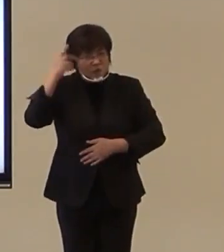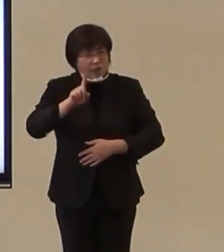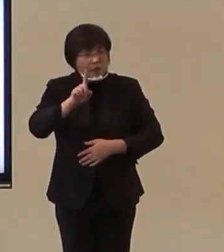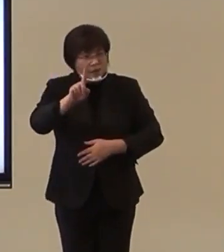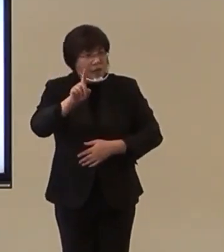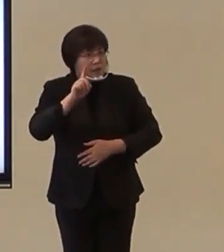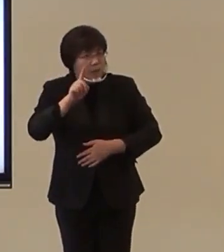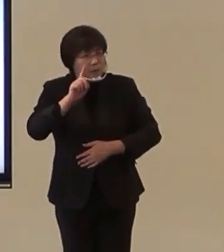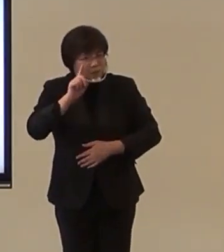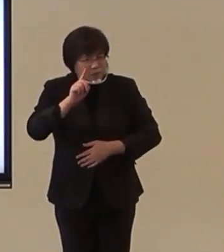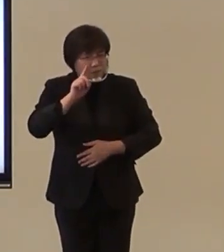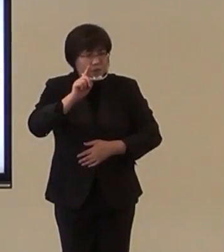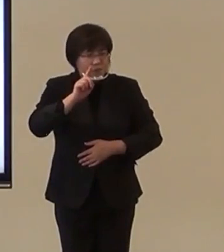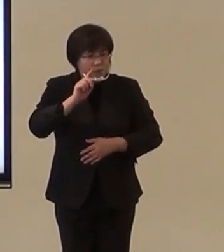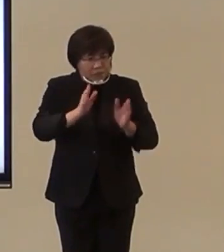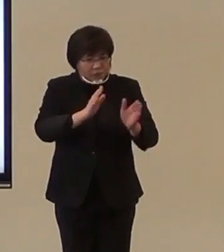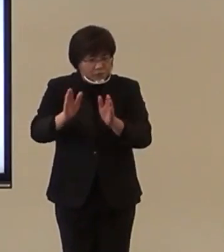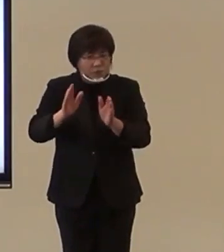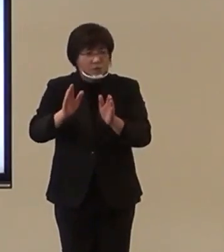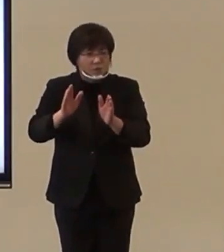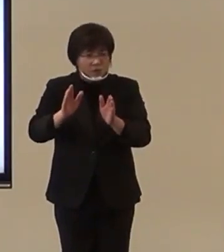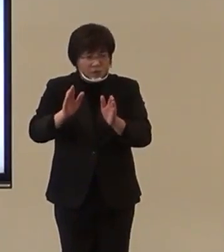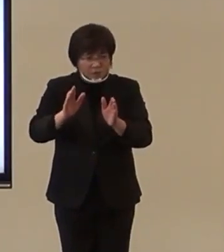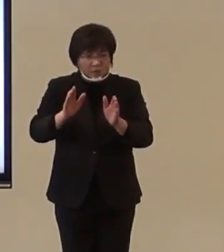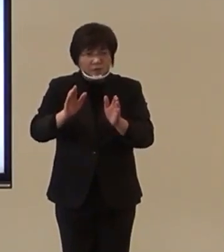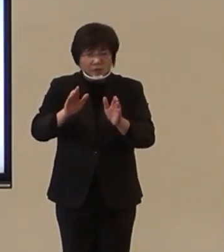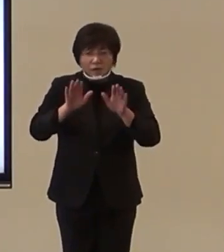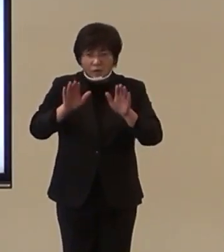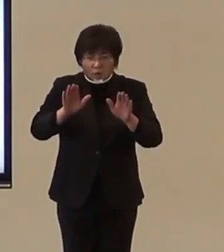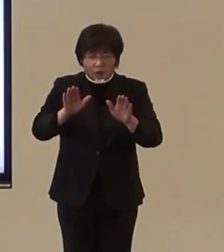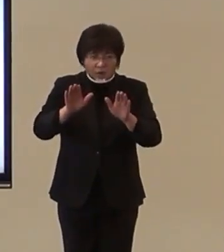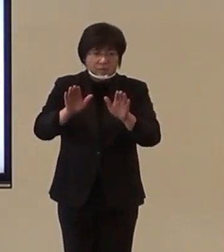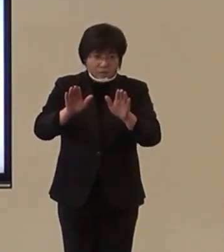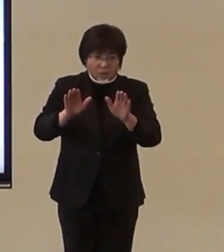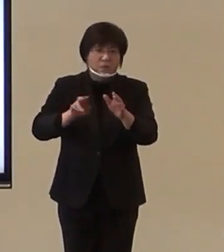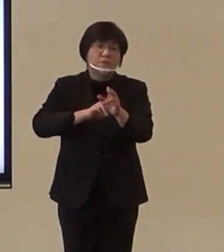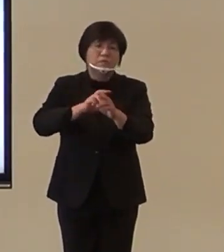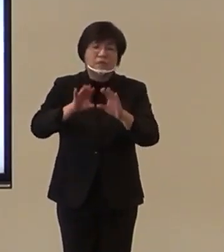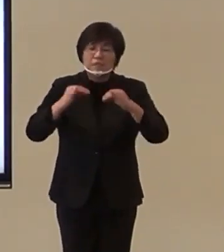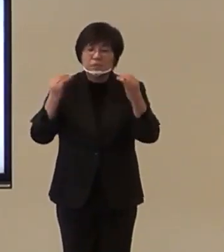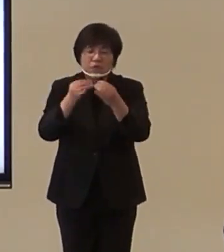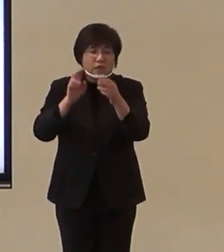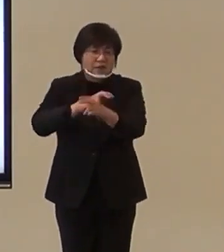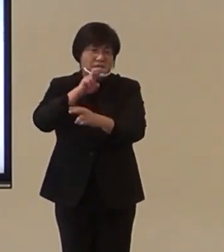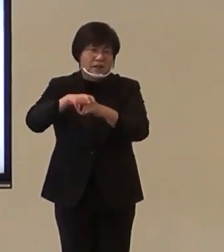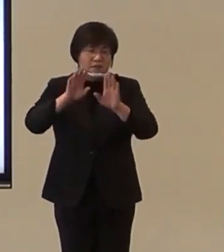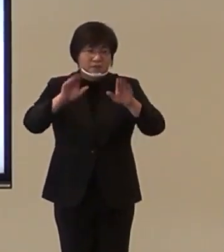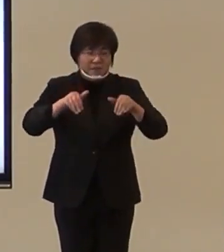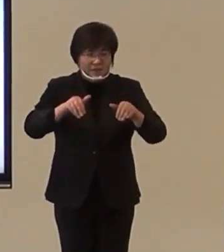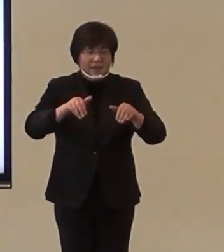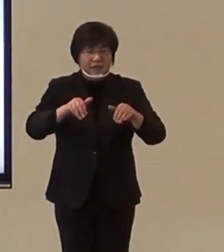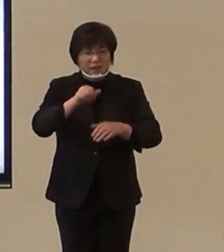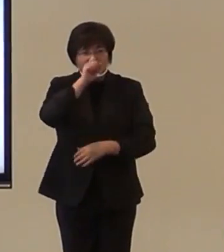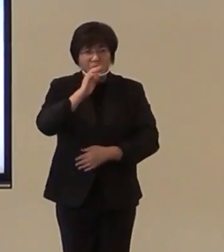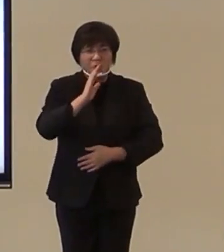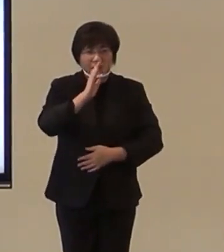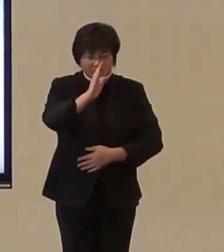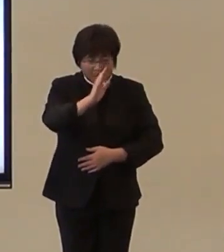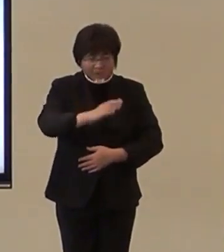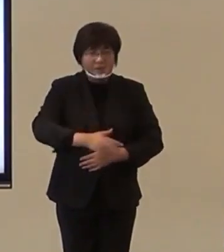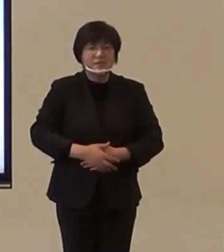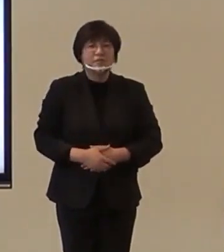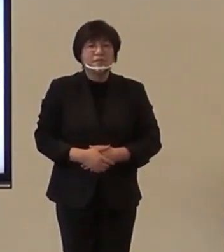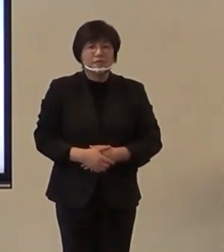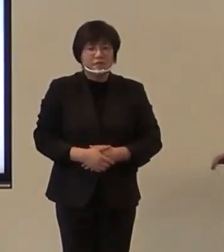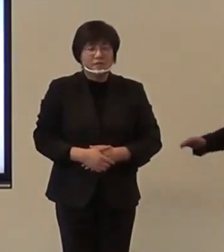トレーニングしなきゃいけないということで、まあ、今回再開させていただきました。そんなことの思いでやらせていただきますので、どうぞよろしくお願いいたします。